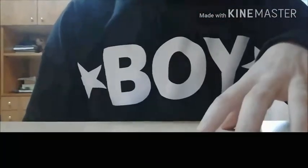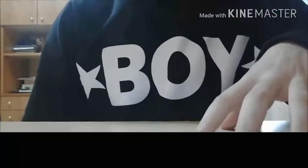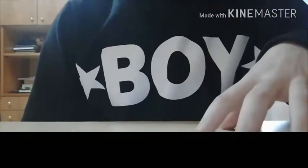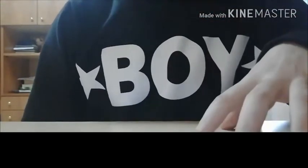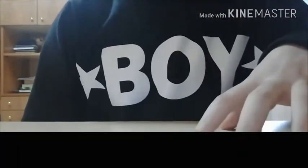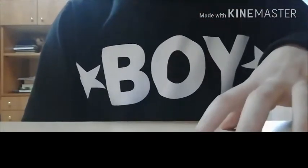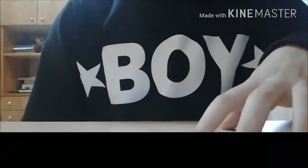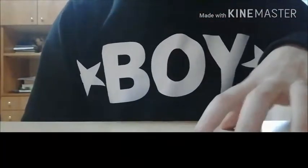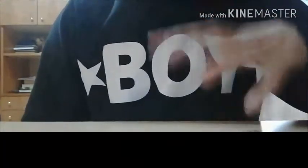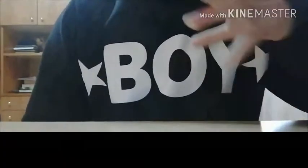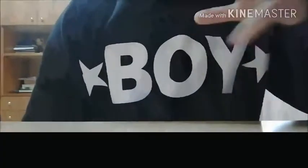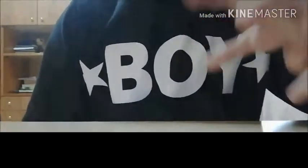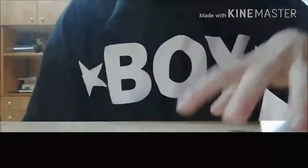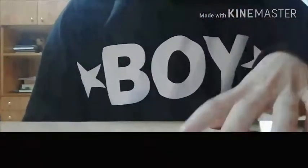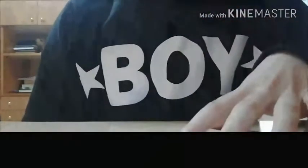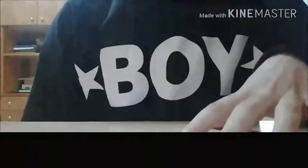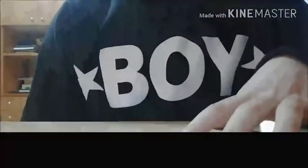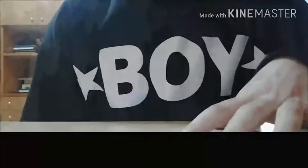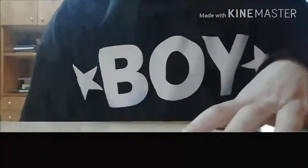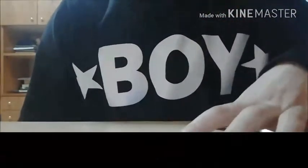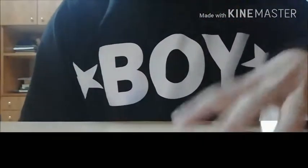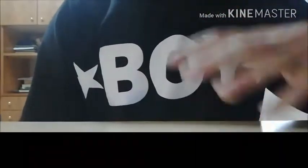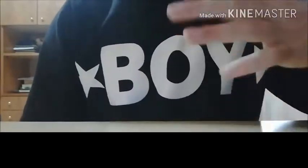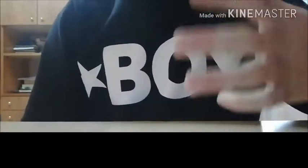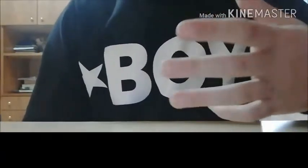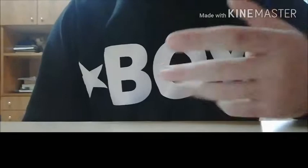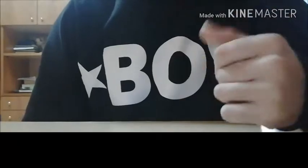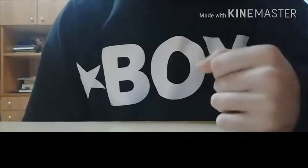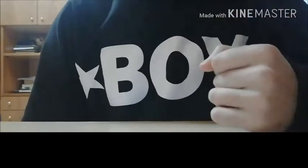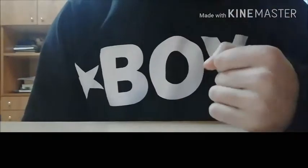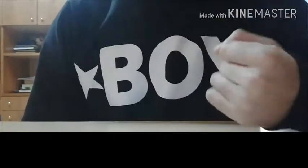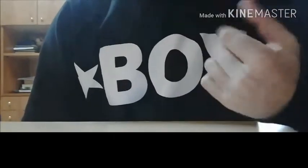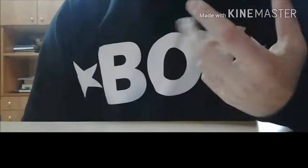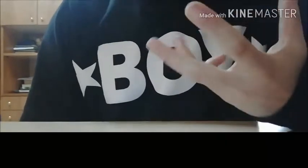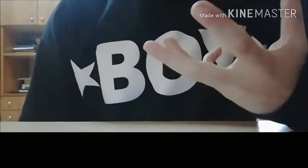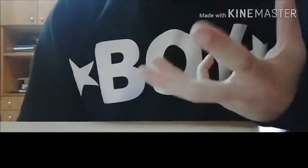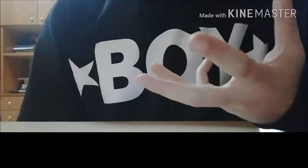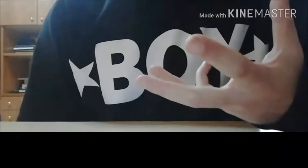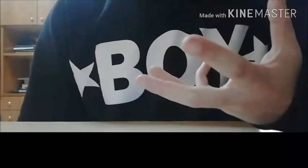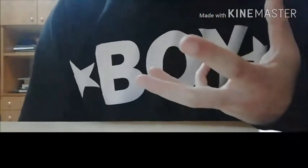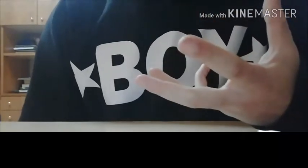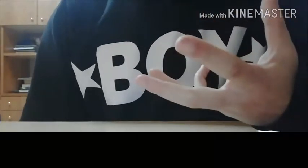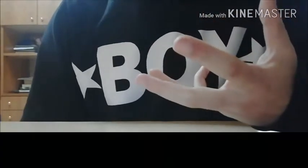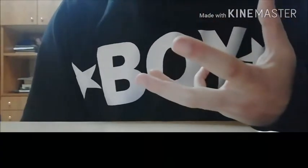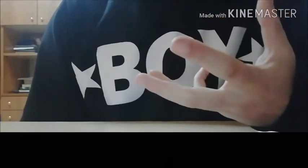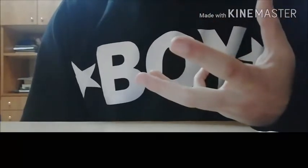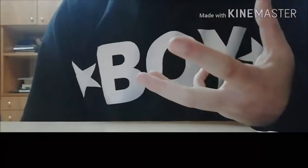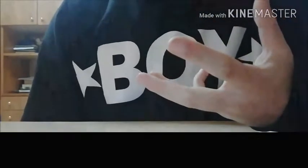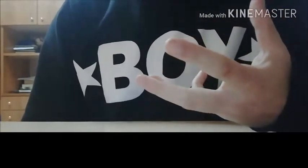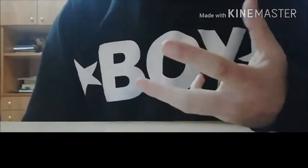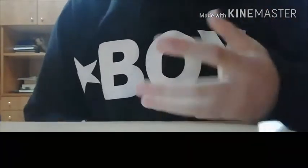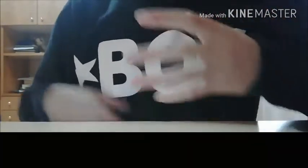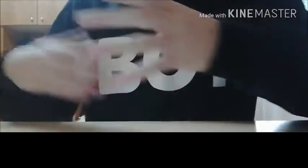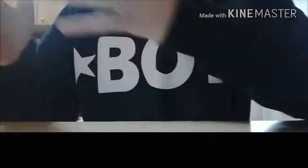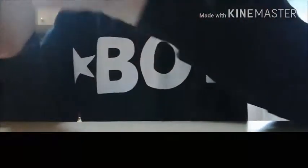è una parola che definisce qualcosa che non avviene cioè non è che pur se